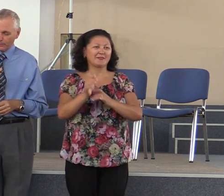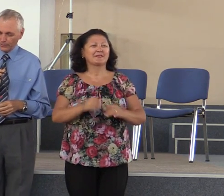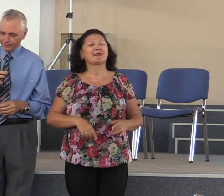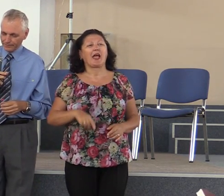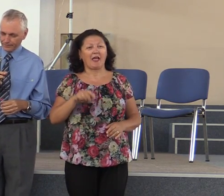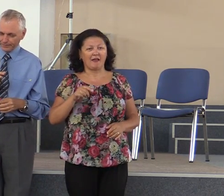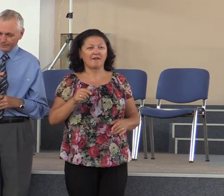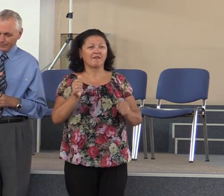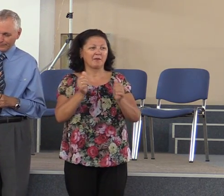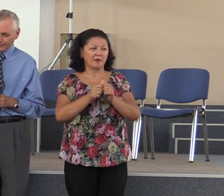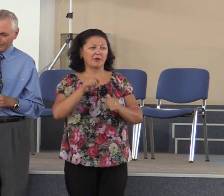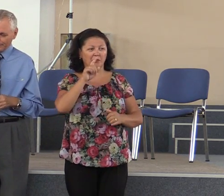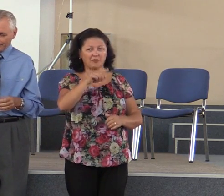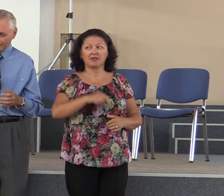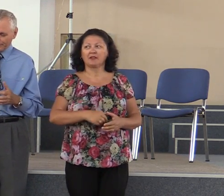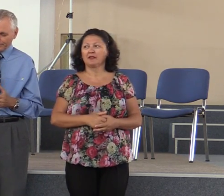rugăm.